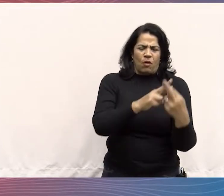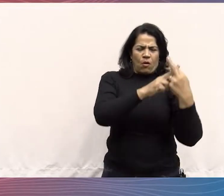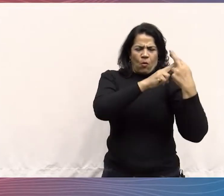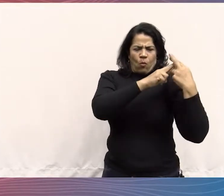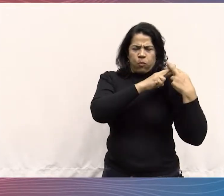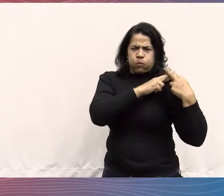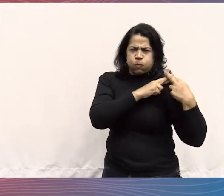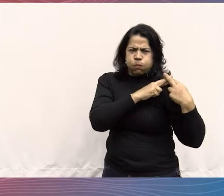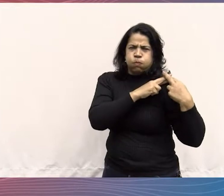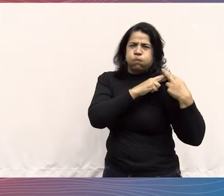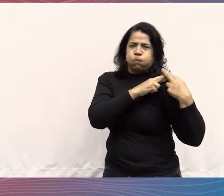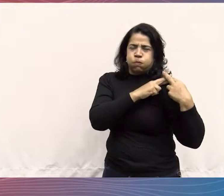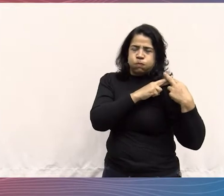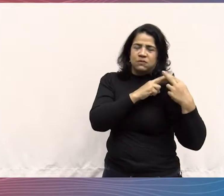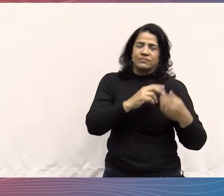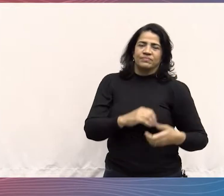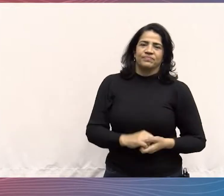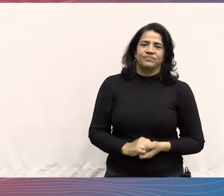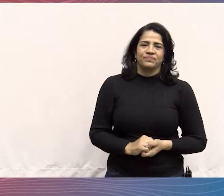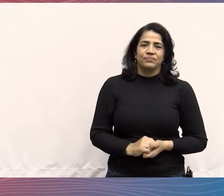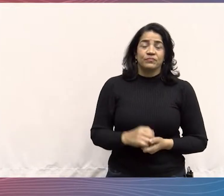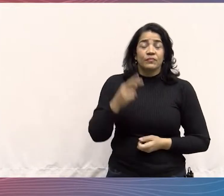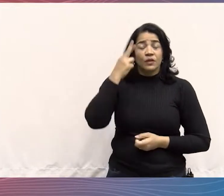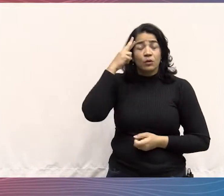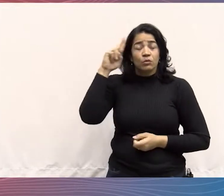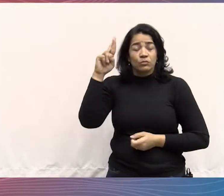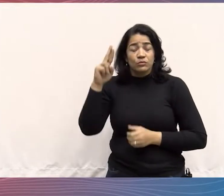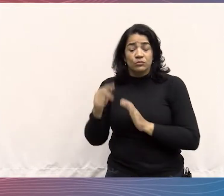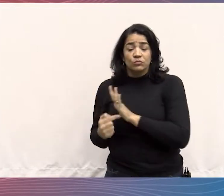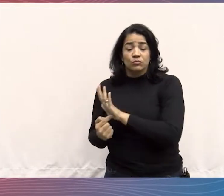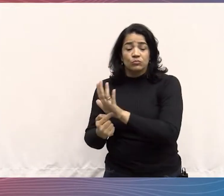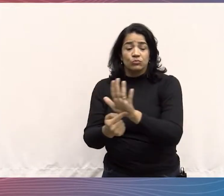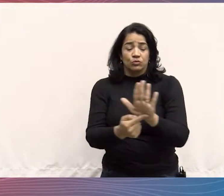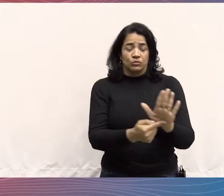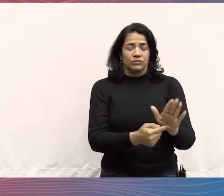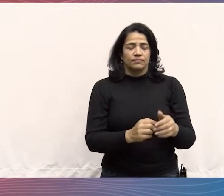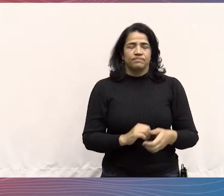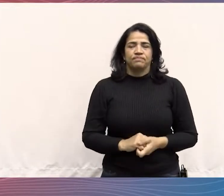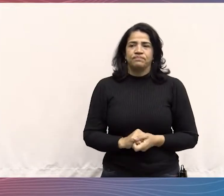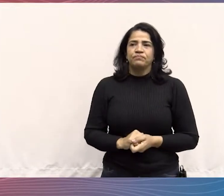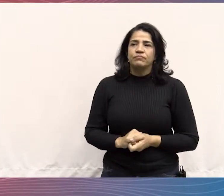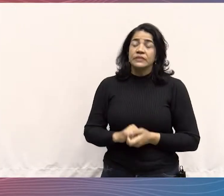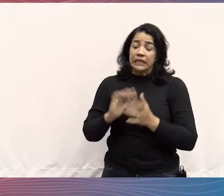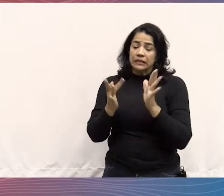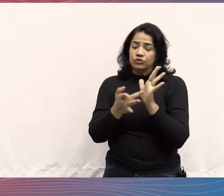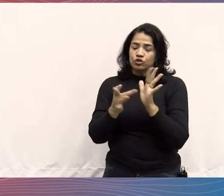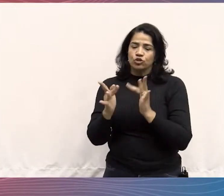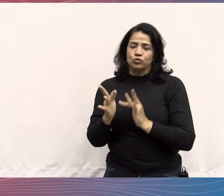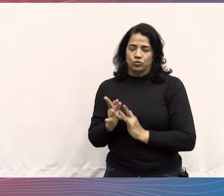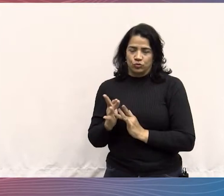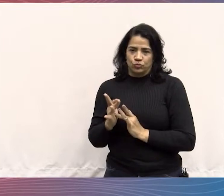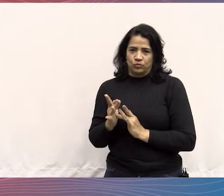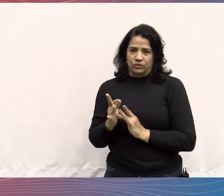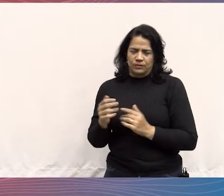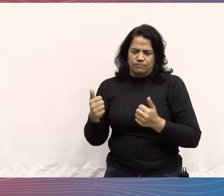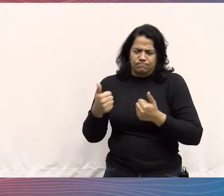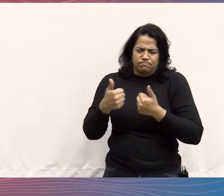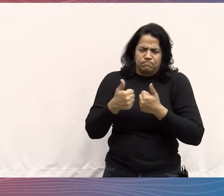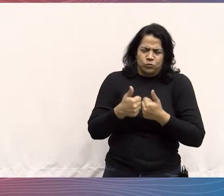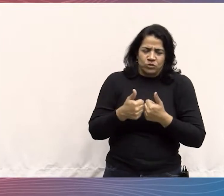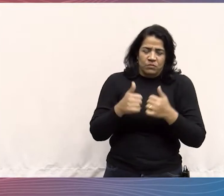disse, versículo 18: Jesus, aproximando-se, falou-lhes dizendo: toda